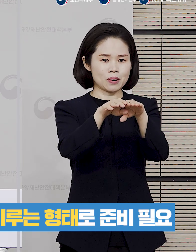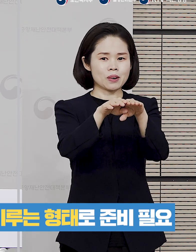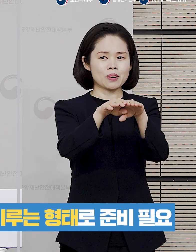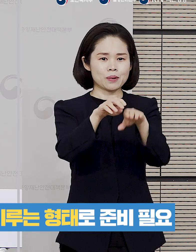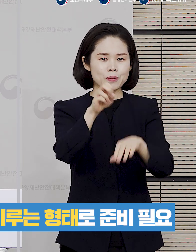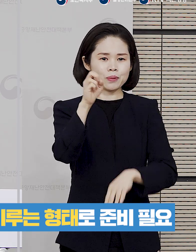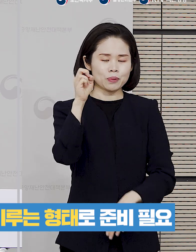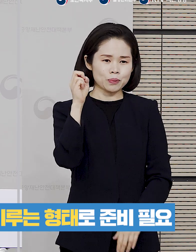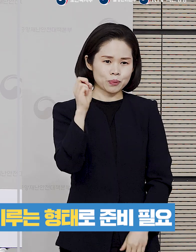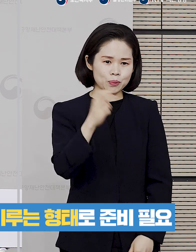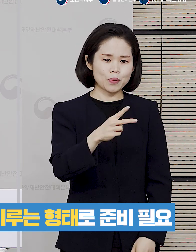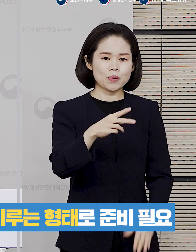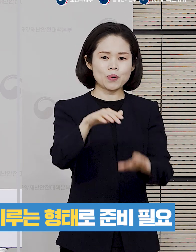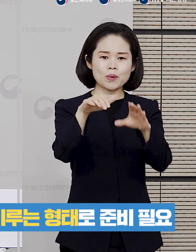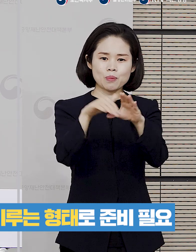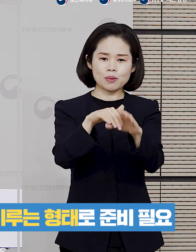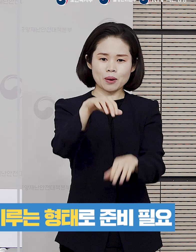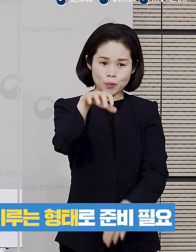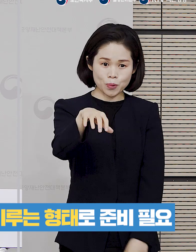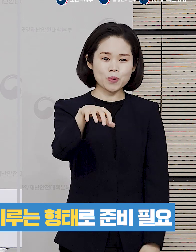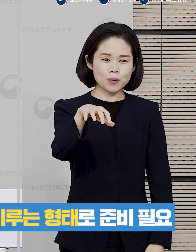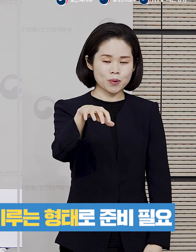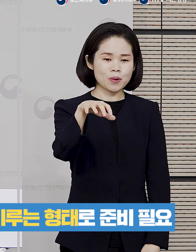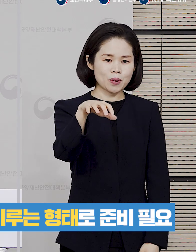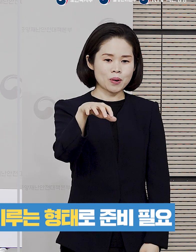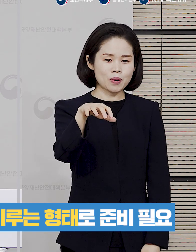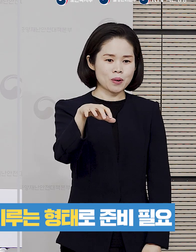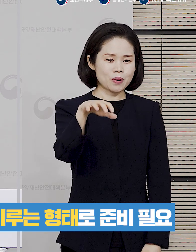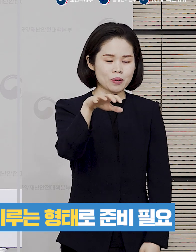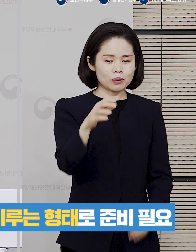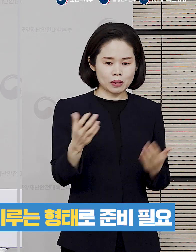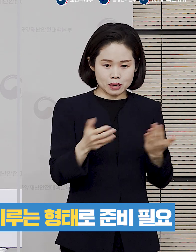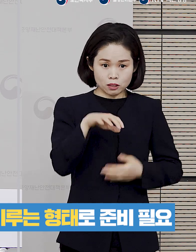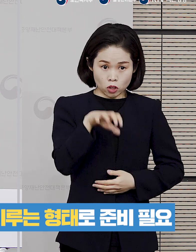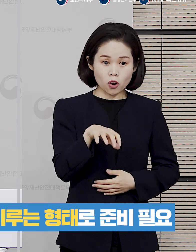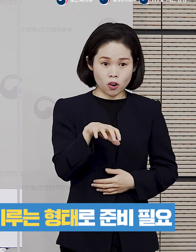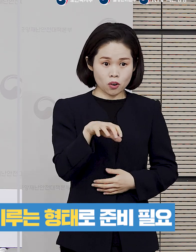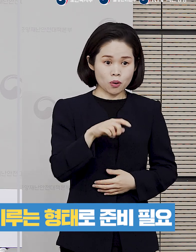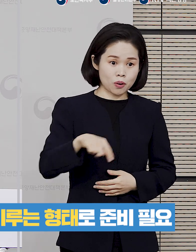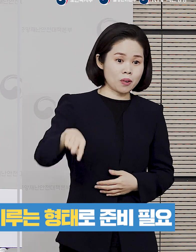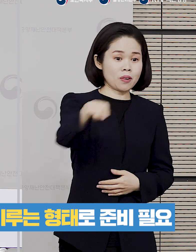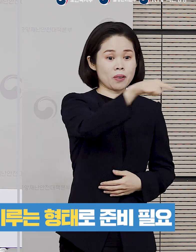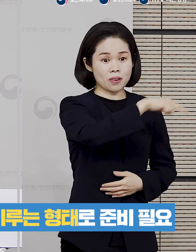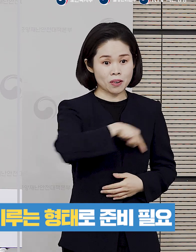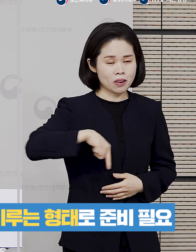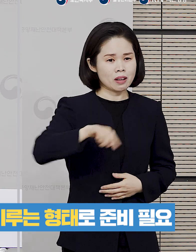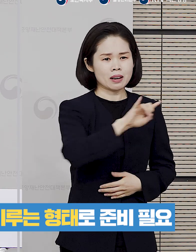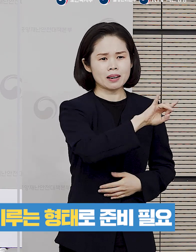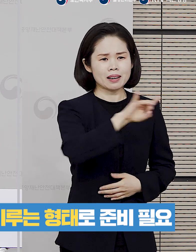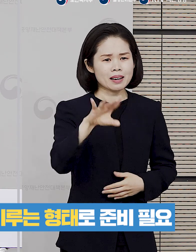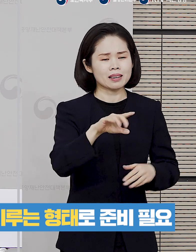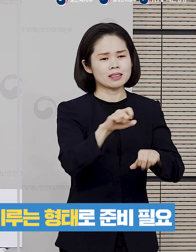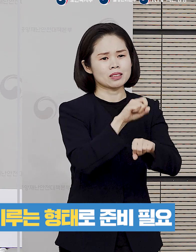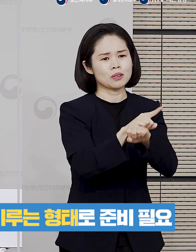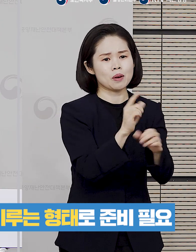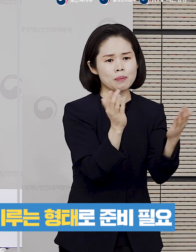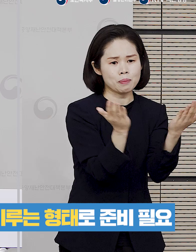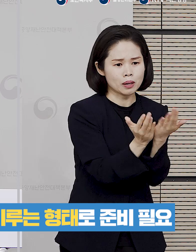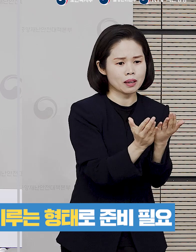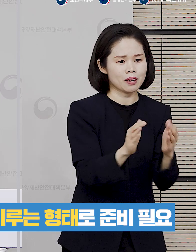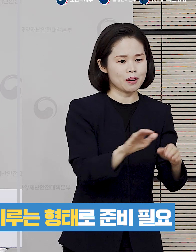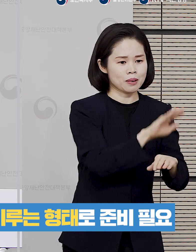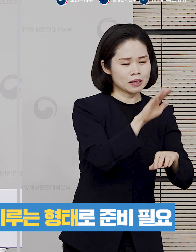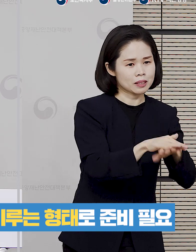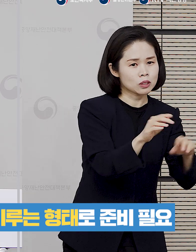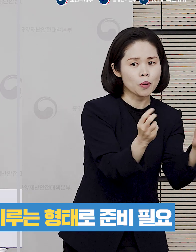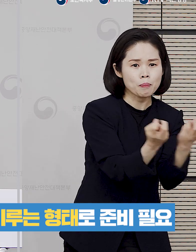종교 단체나 또 그리고 뭐 문화공간 그 일터 사업장 영역에서 각각의 특성에